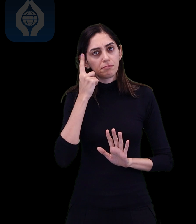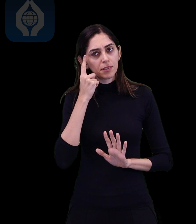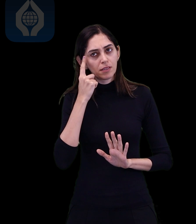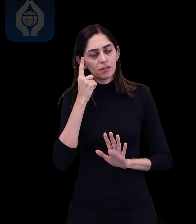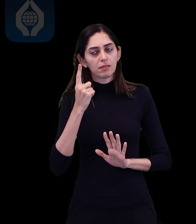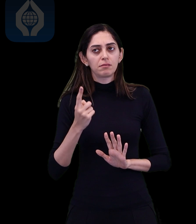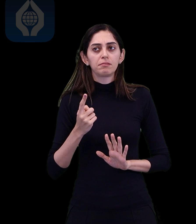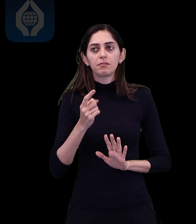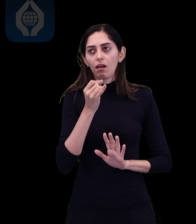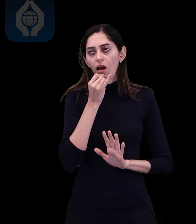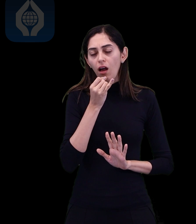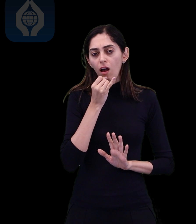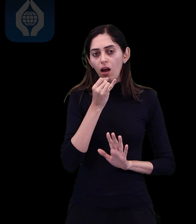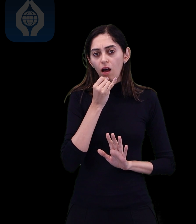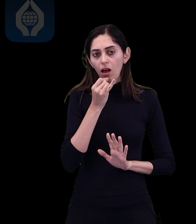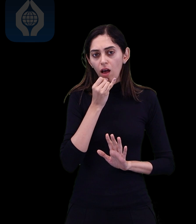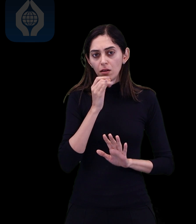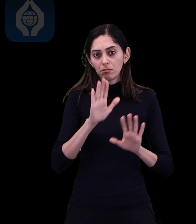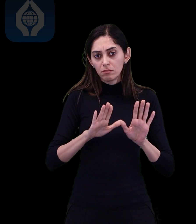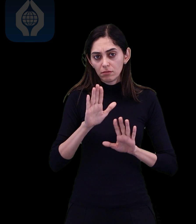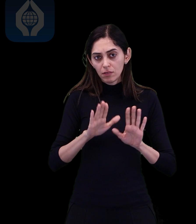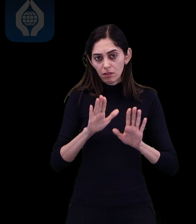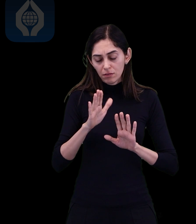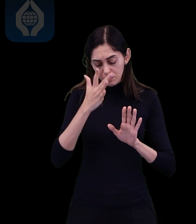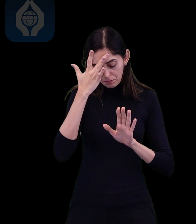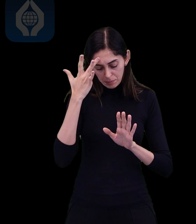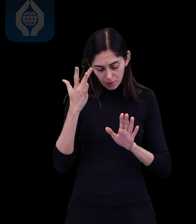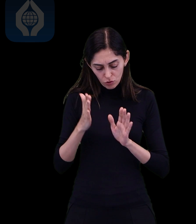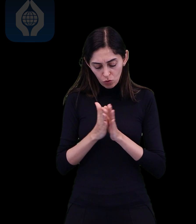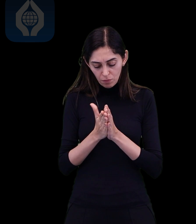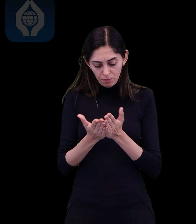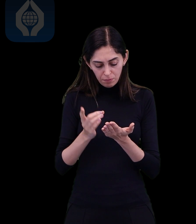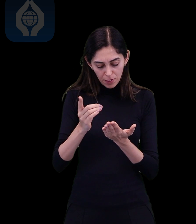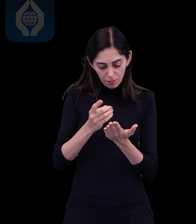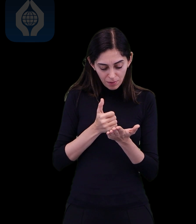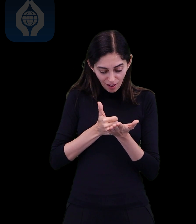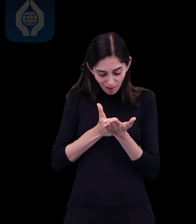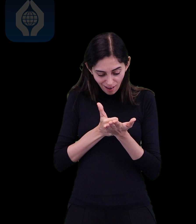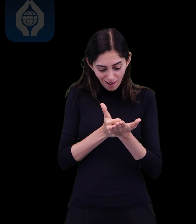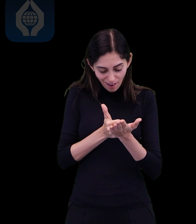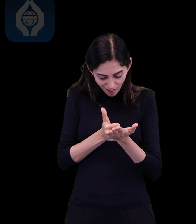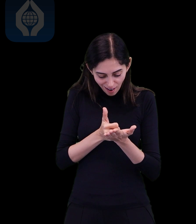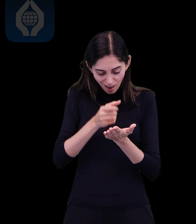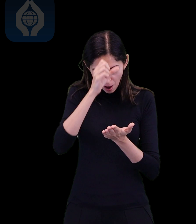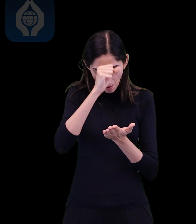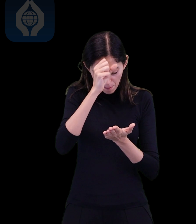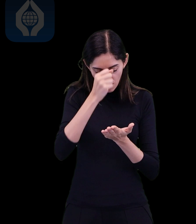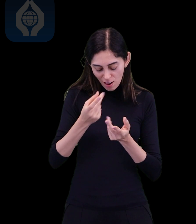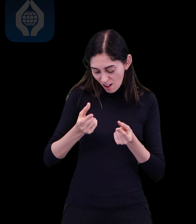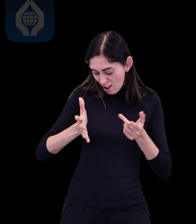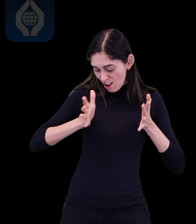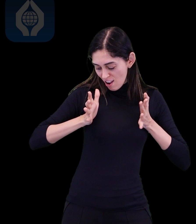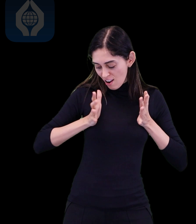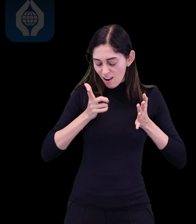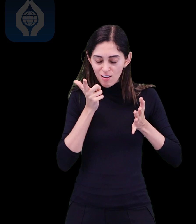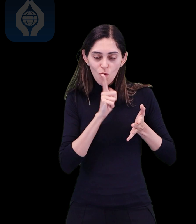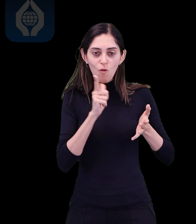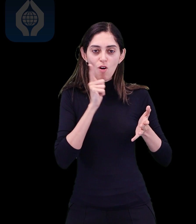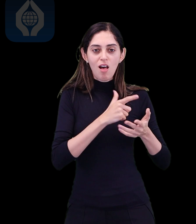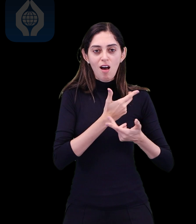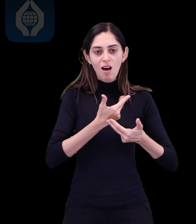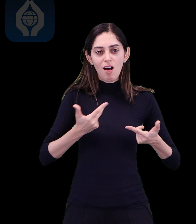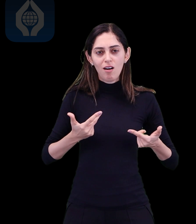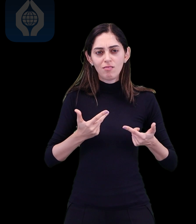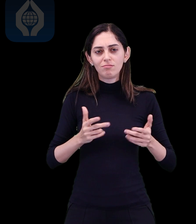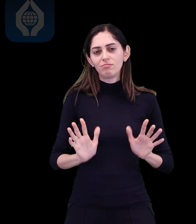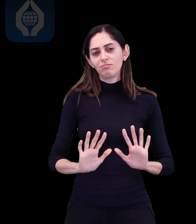Considere, seria inútil uma pessoa seguir os ensinamentos da Bíblia com o objetivo de receber bens terrenos ou